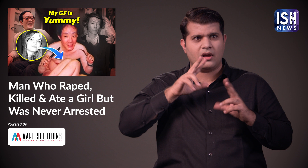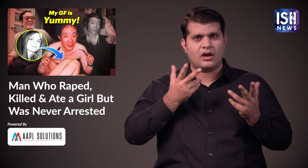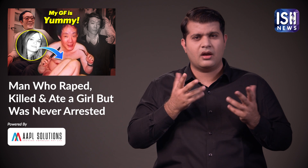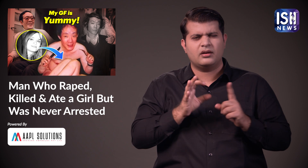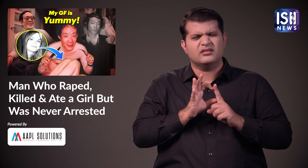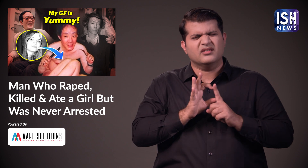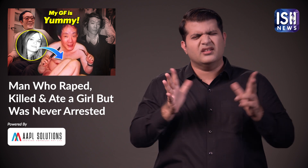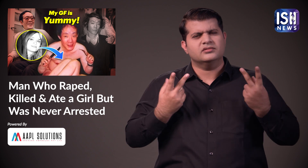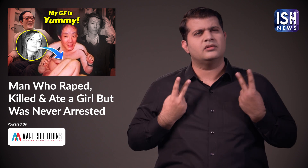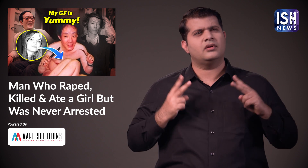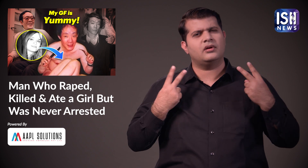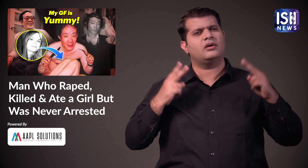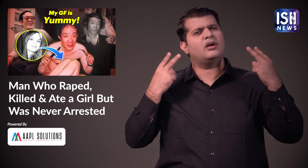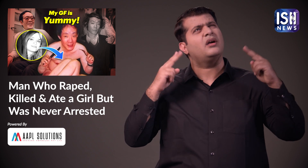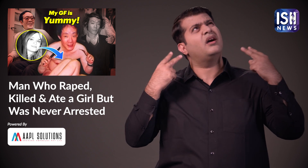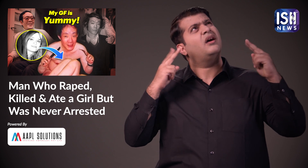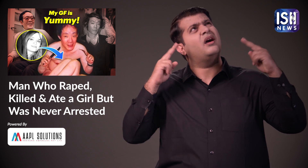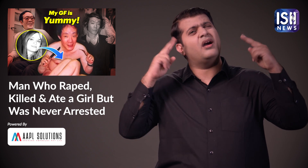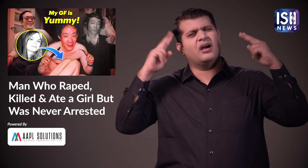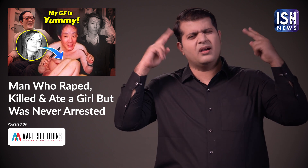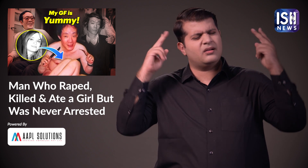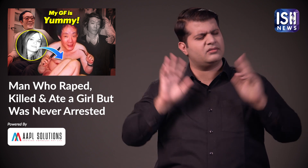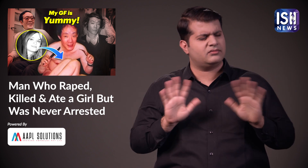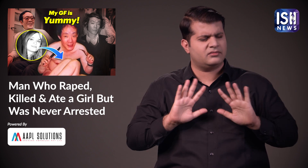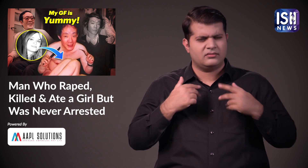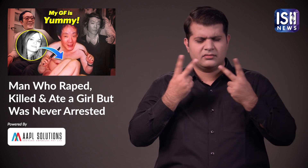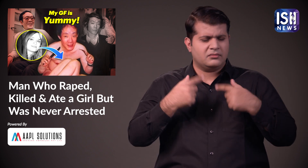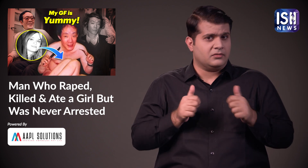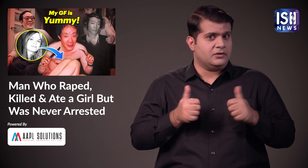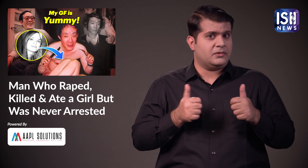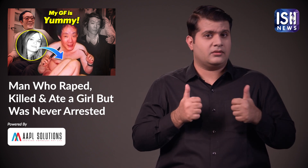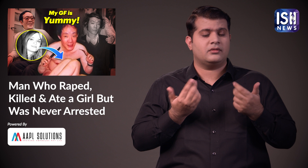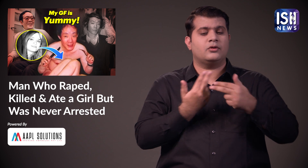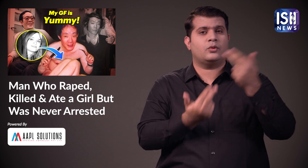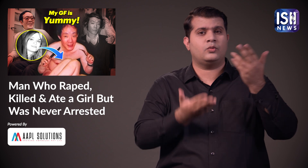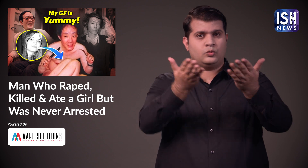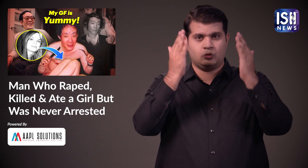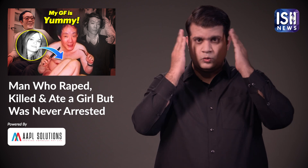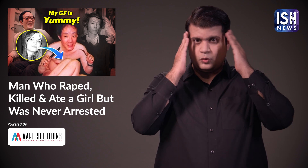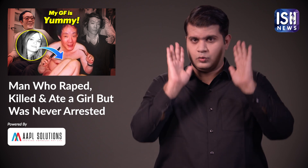आपकी जानकारी के लिए बता दूं कि ये झकझोर देने वाली घटना बेहद विभत्स और अकथनीय